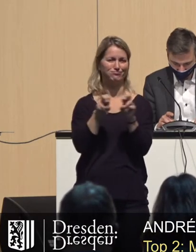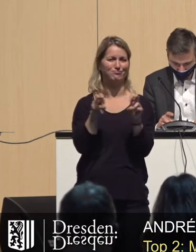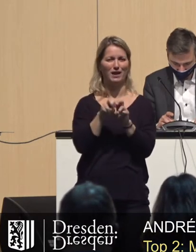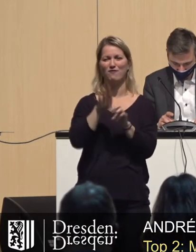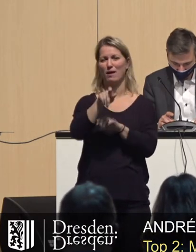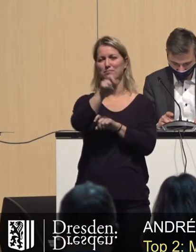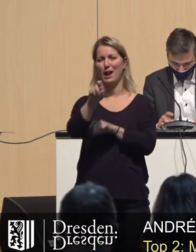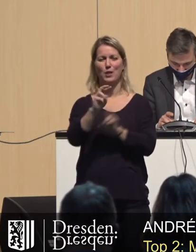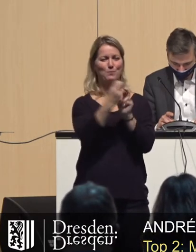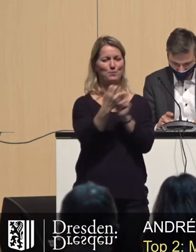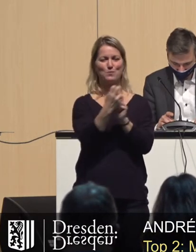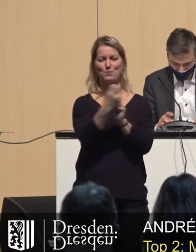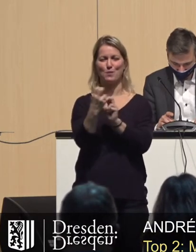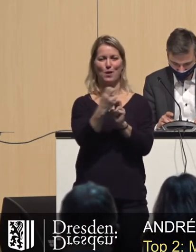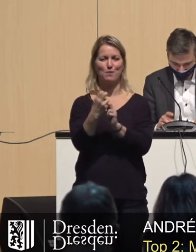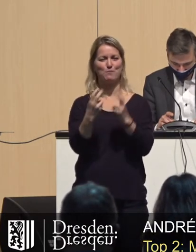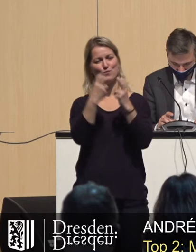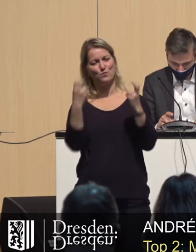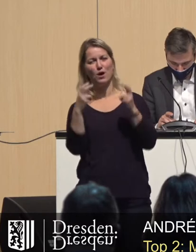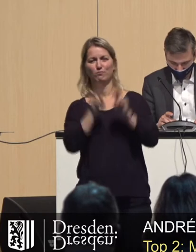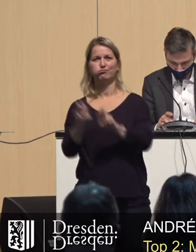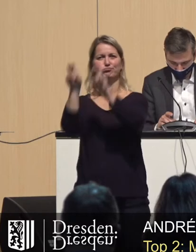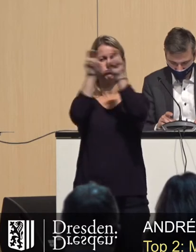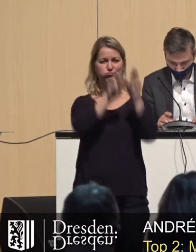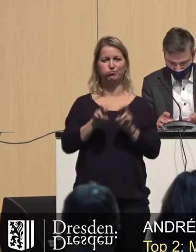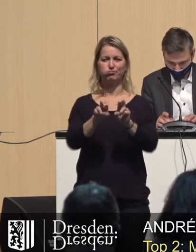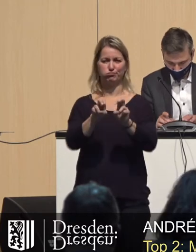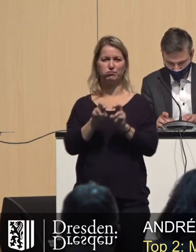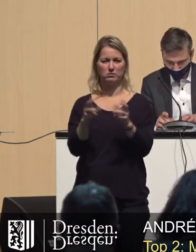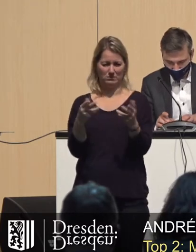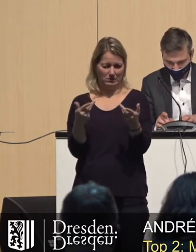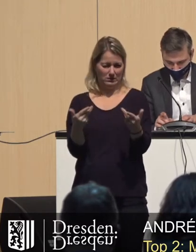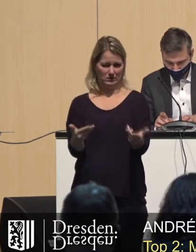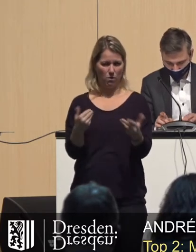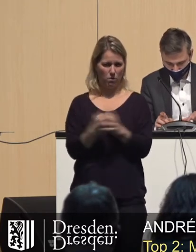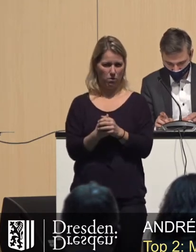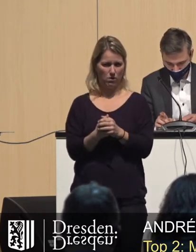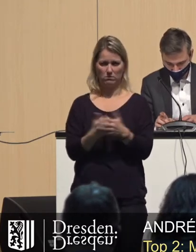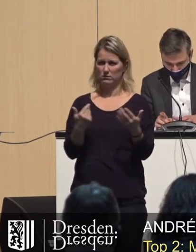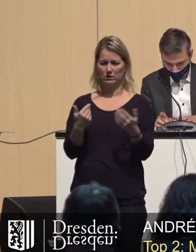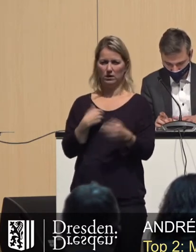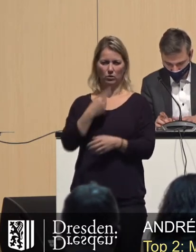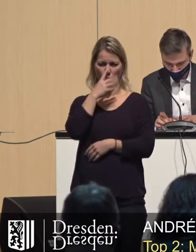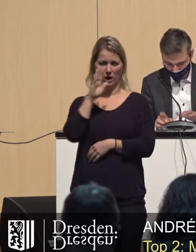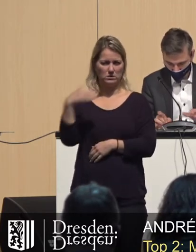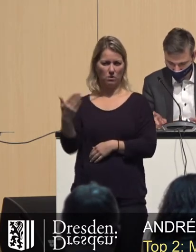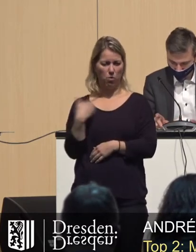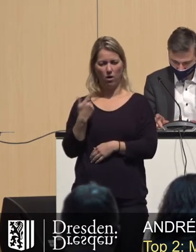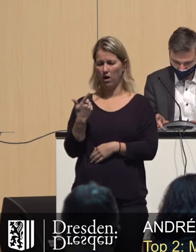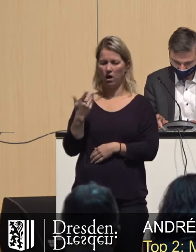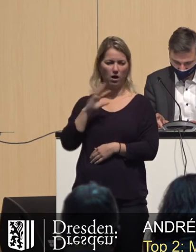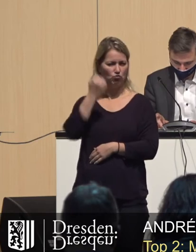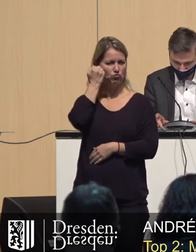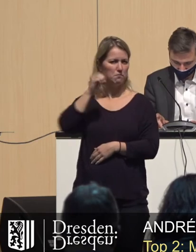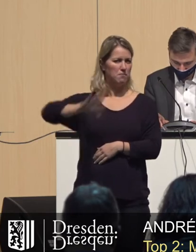wildfremde Menschen nebeneinander in den Fahrgeschäften. So sah die Realität aus. Abstände, vielfach Fehlanzeige. Und jetzt